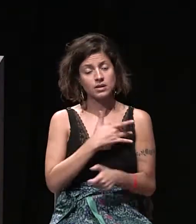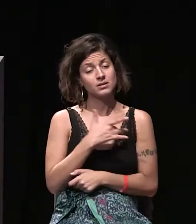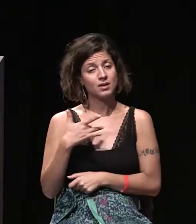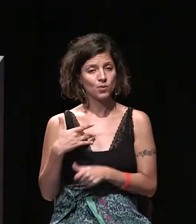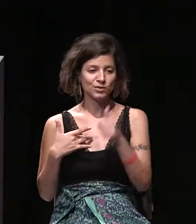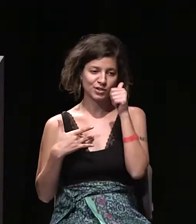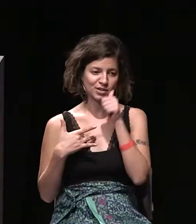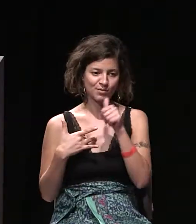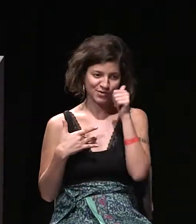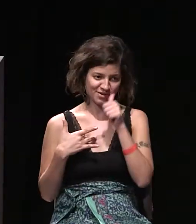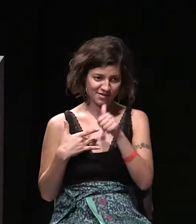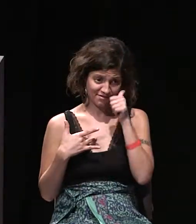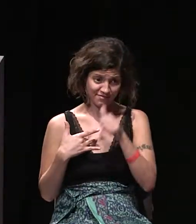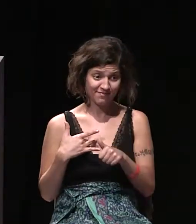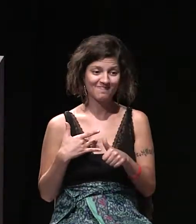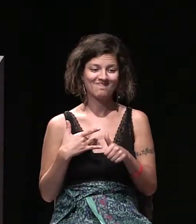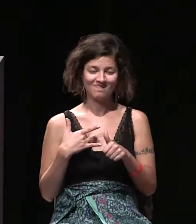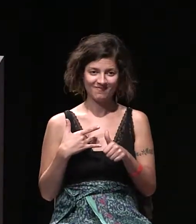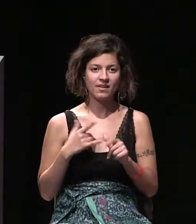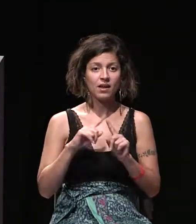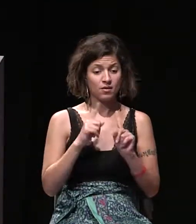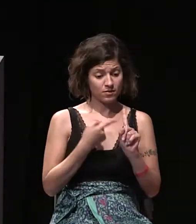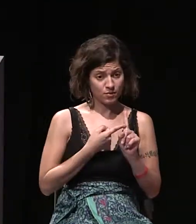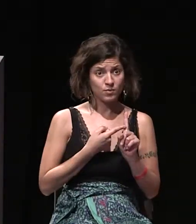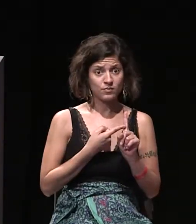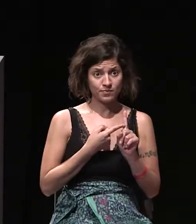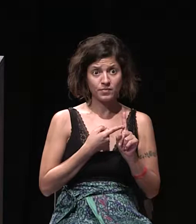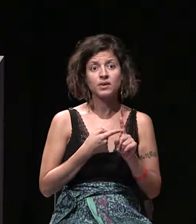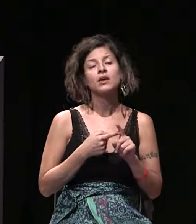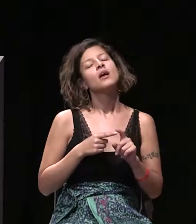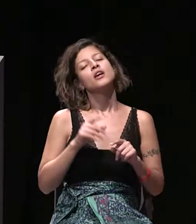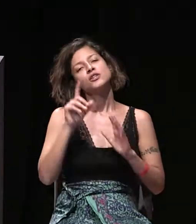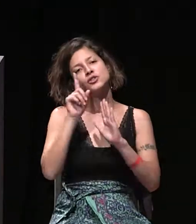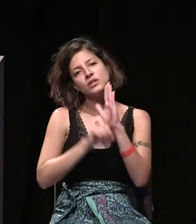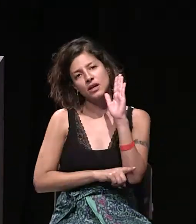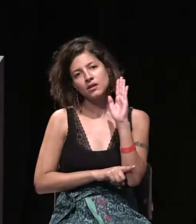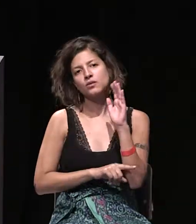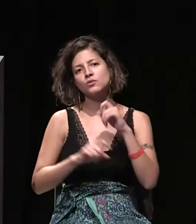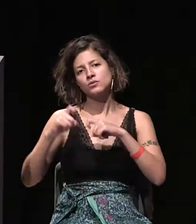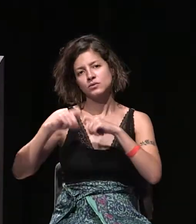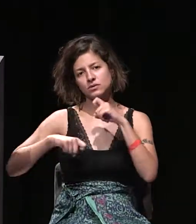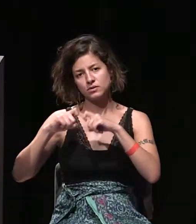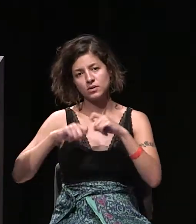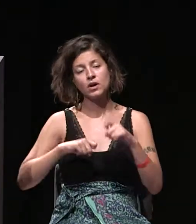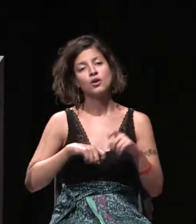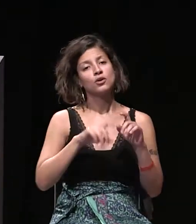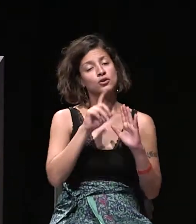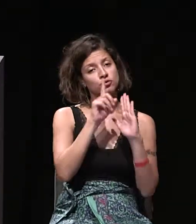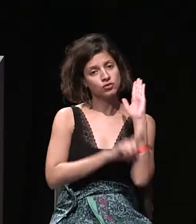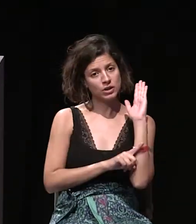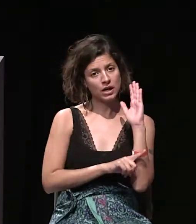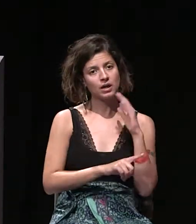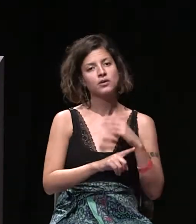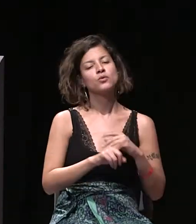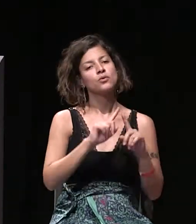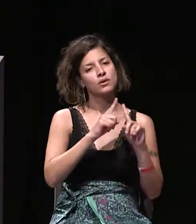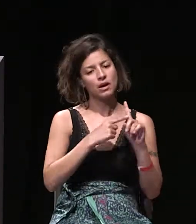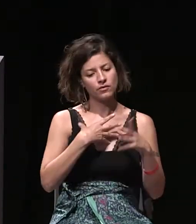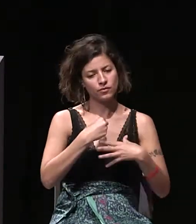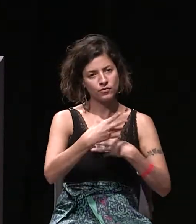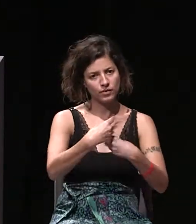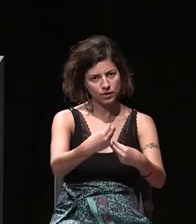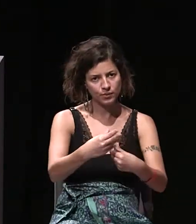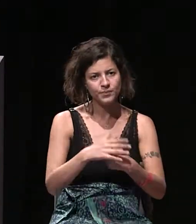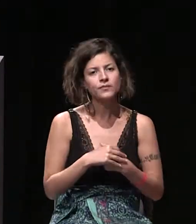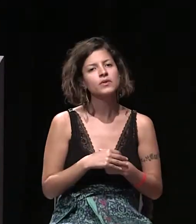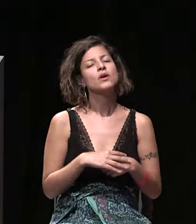mulher, contracepção, medicalização, direitos sexuais e direitos reprodutivos, gênero, antropologia da saúde, cuidado e